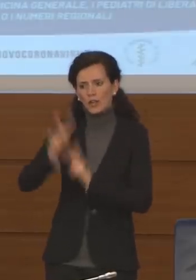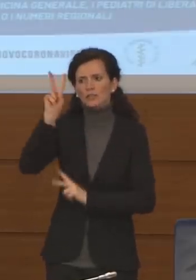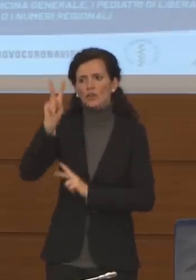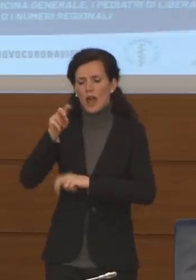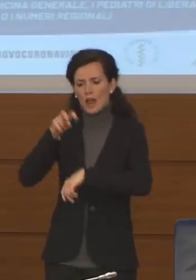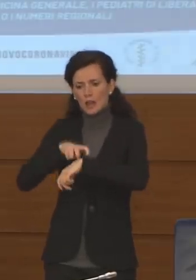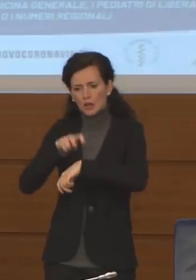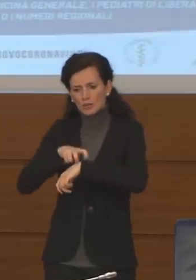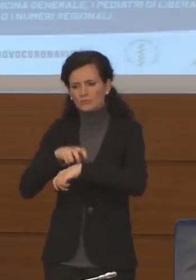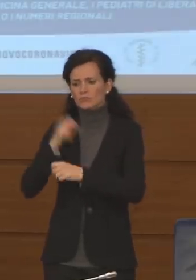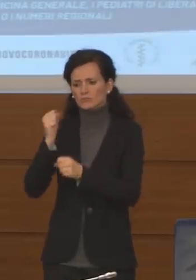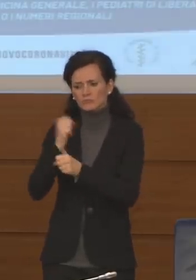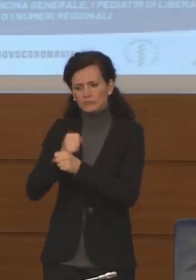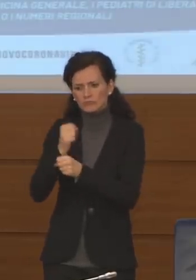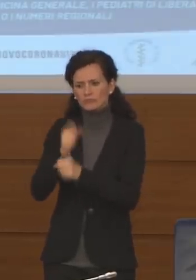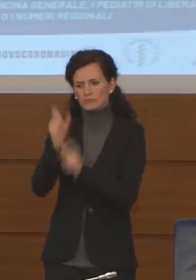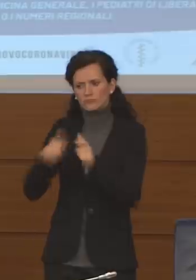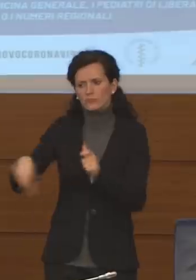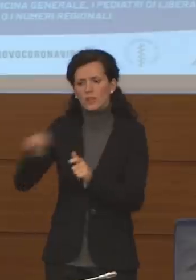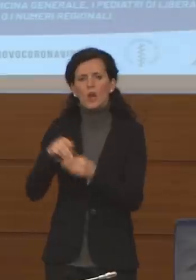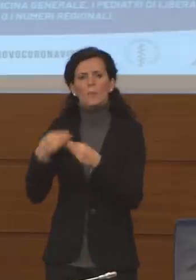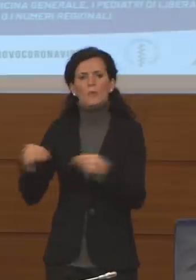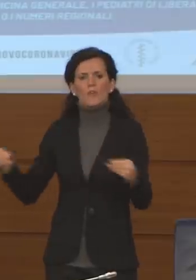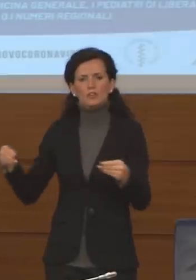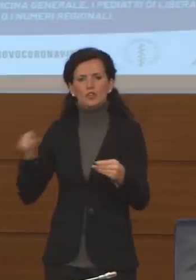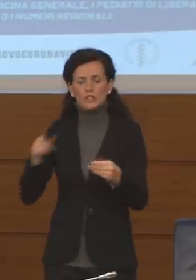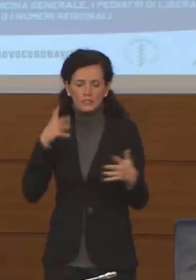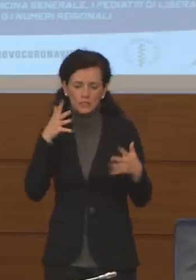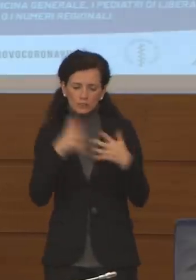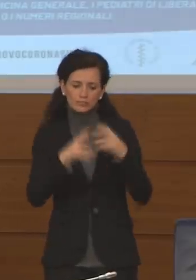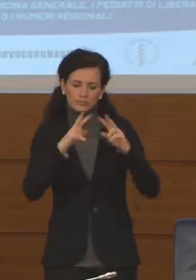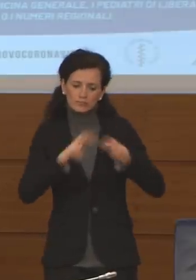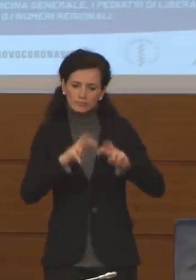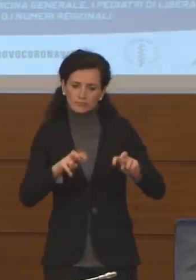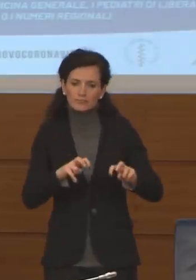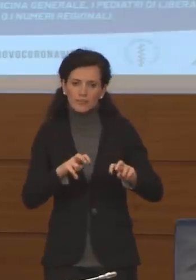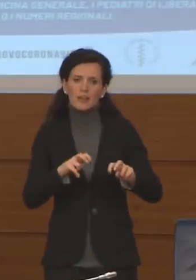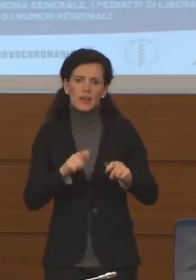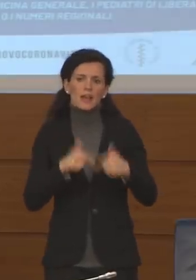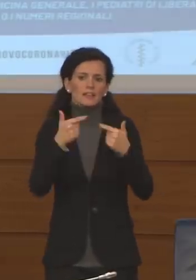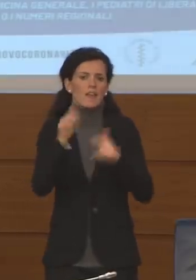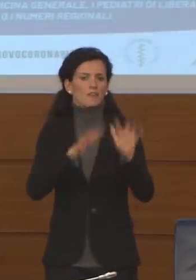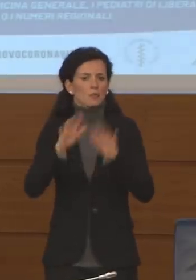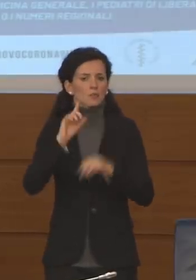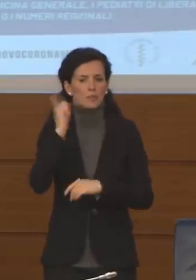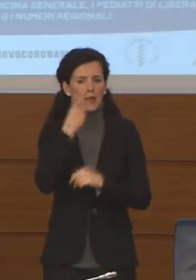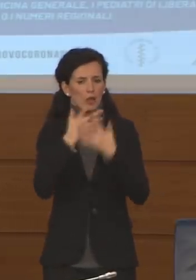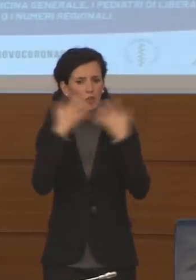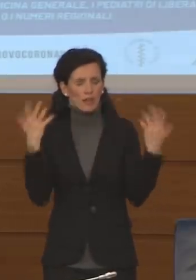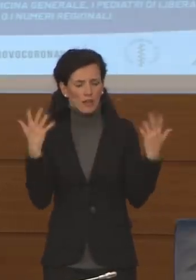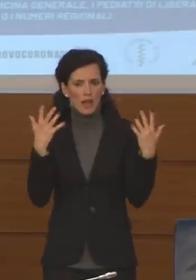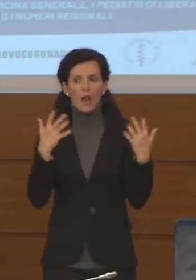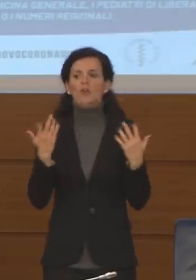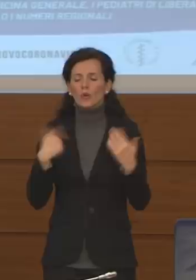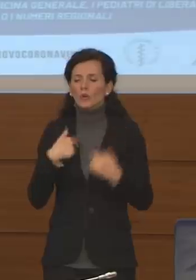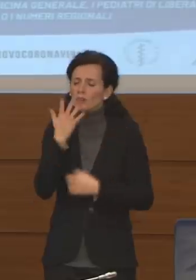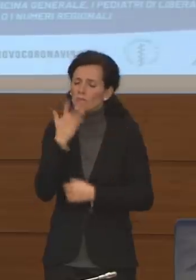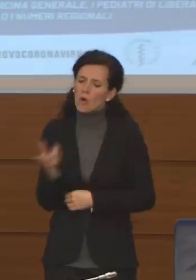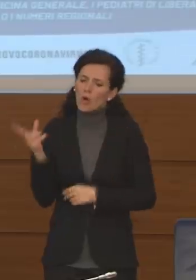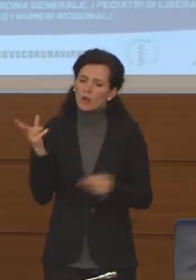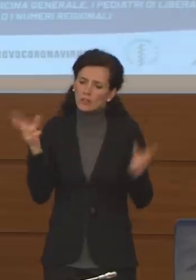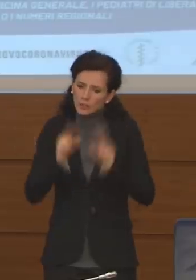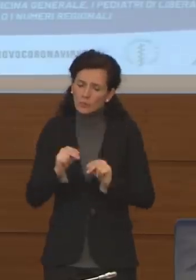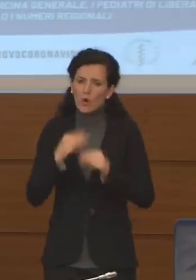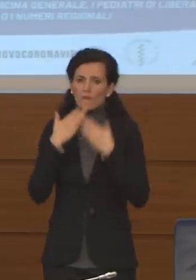operatori dei nostri professionisti che voglio ancora una volta ringraziare per il lavoro preziosissimo infaticabile